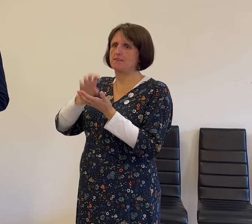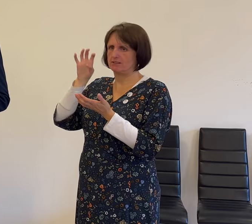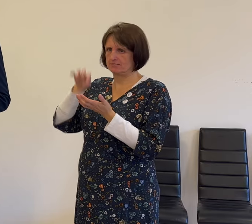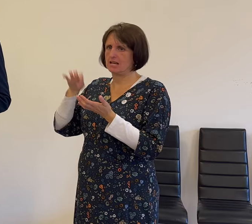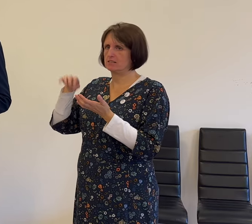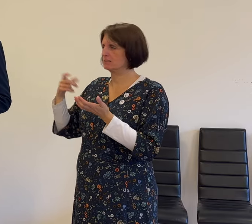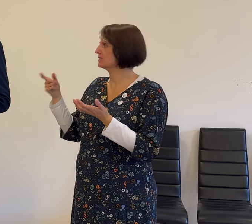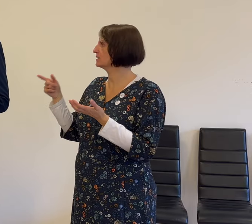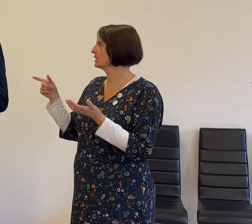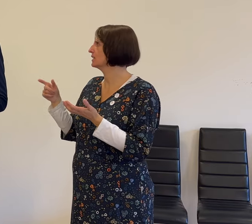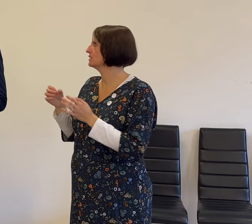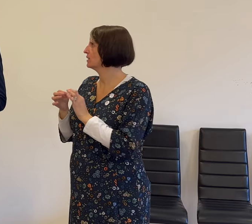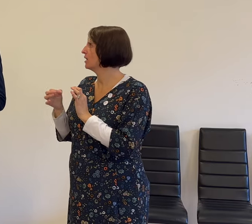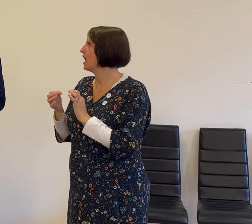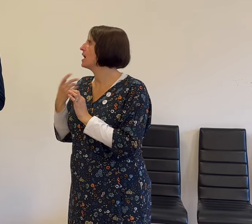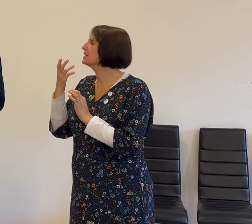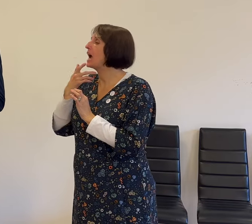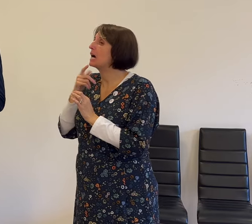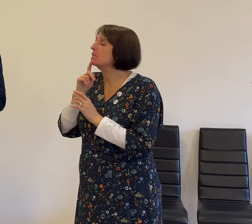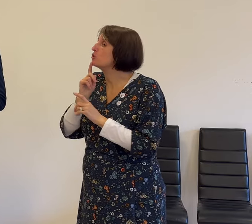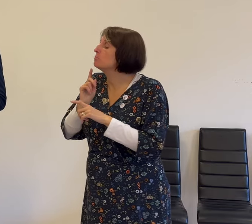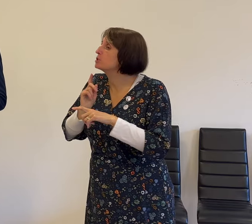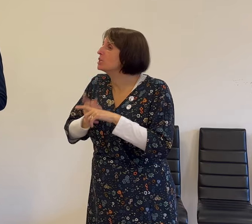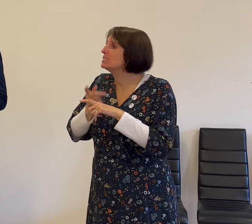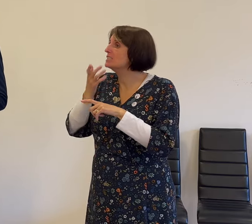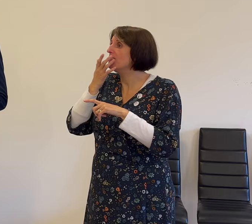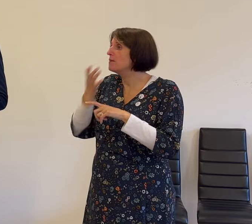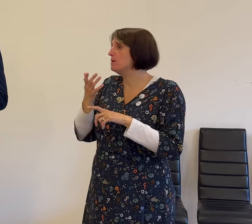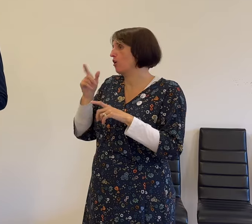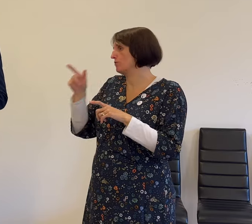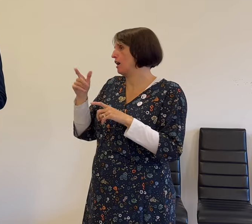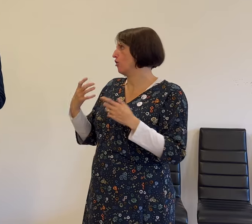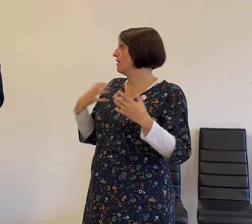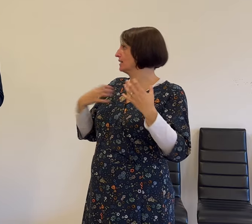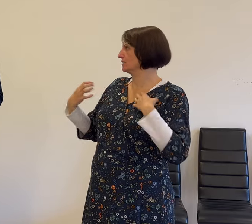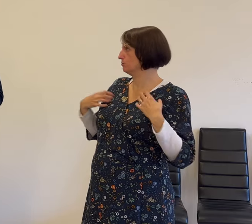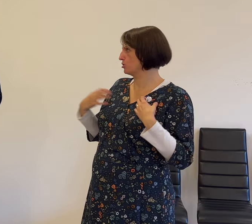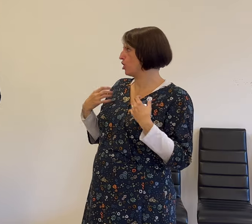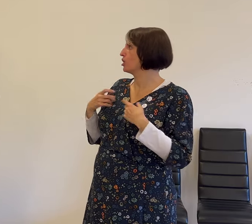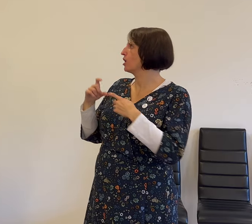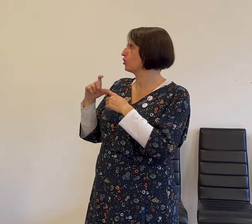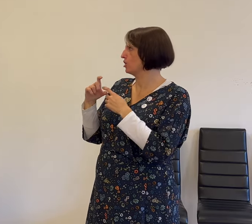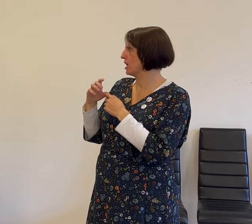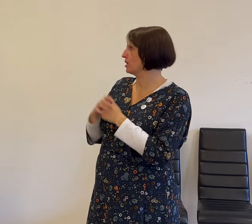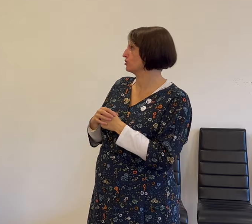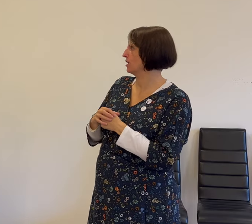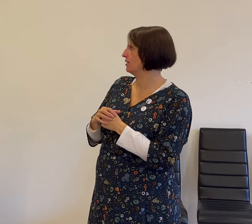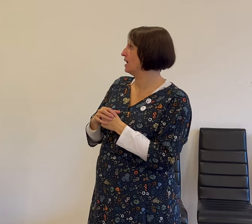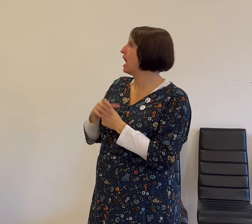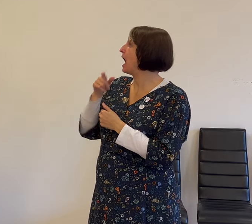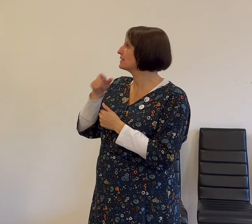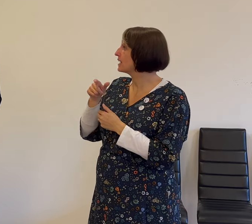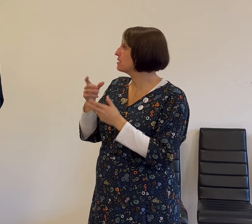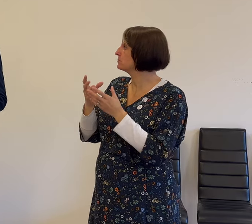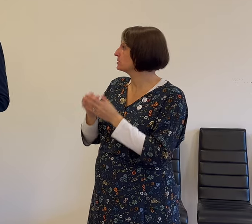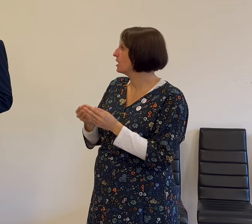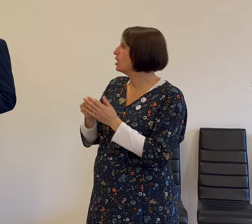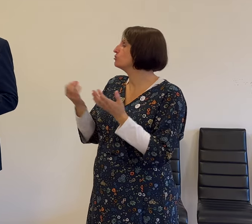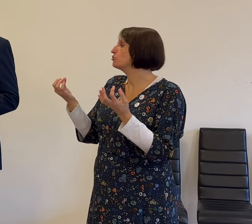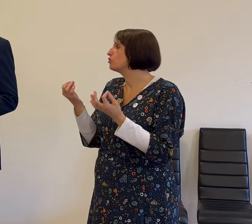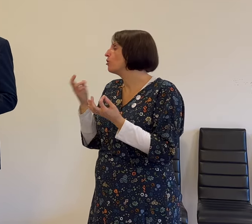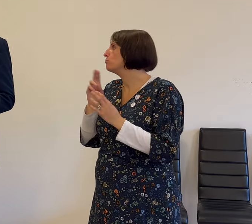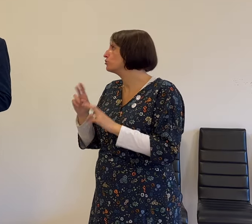letech už prostě nevíme, jak přesně vypadla ta výzbroj. A tady hezky vidíte na tomhle příběhu, co to může